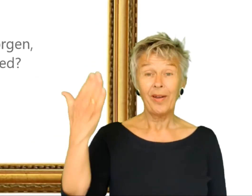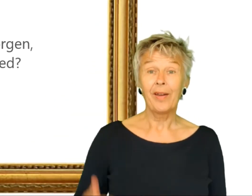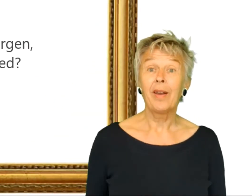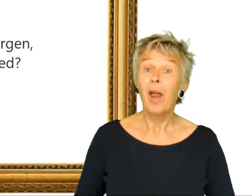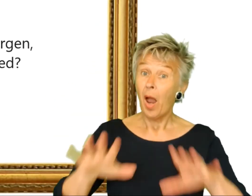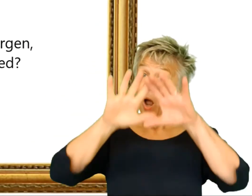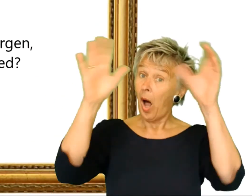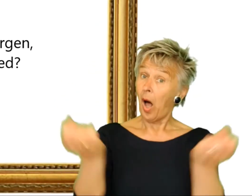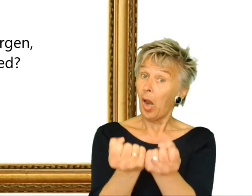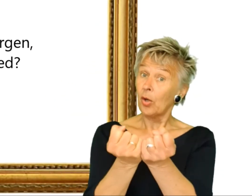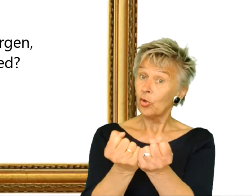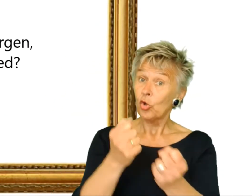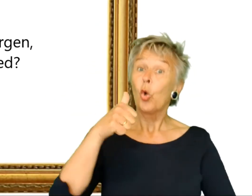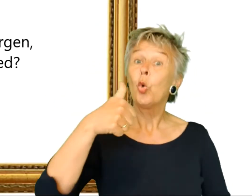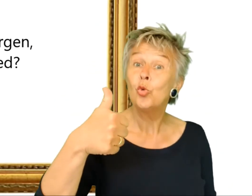Goeiemorgen, alles goed?